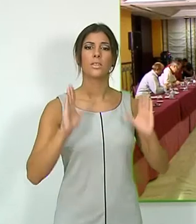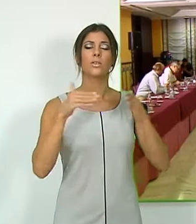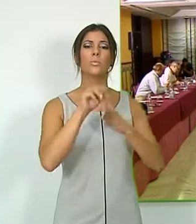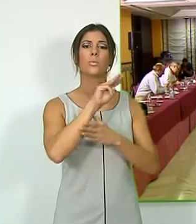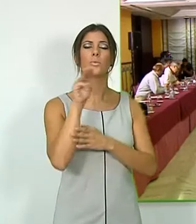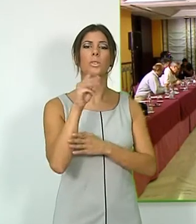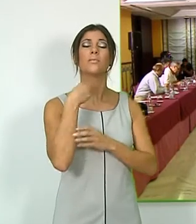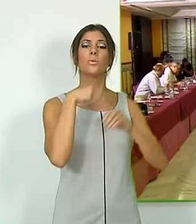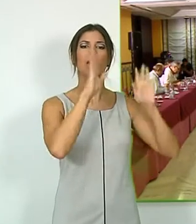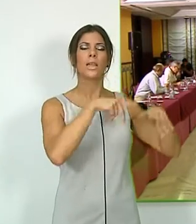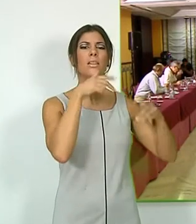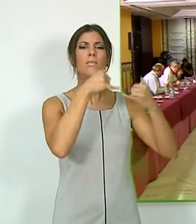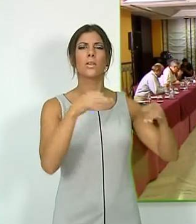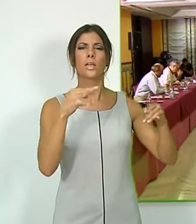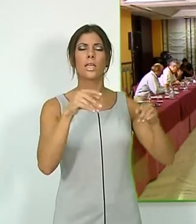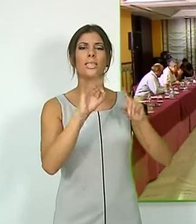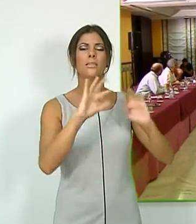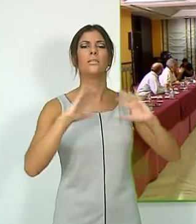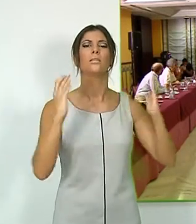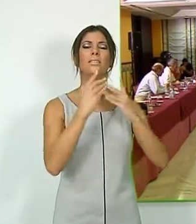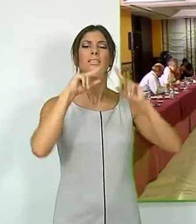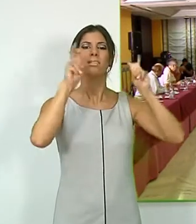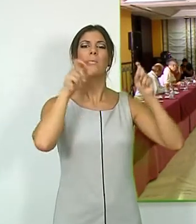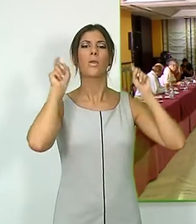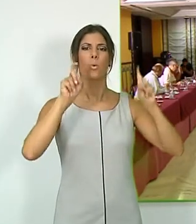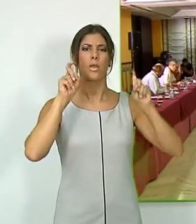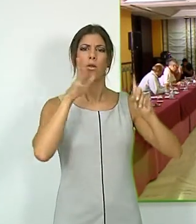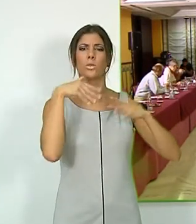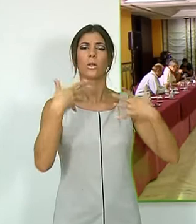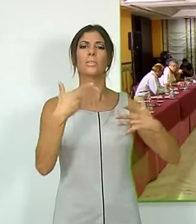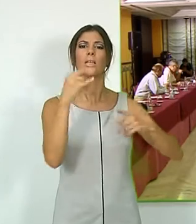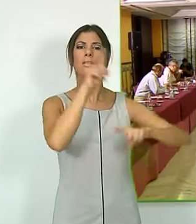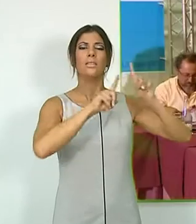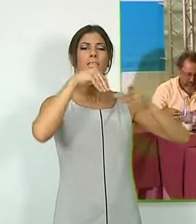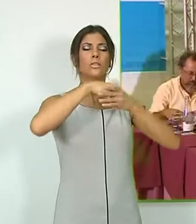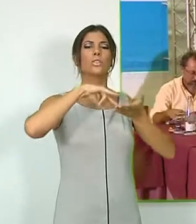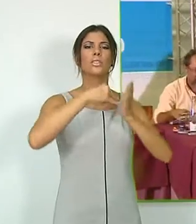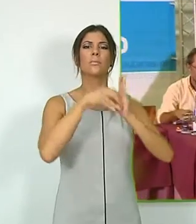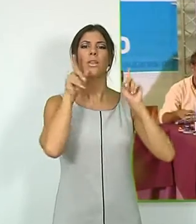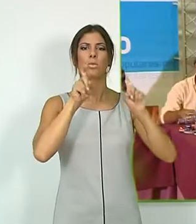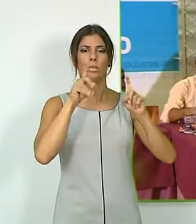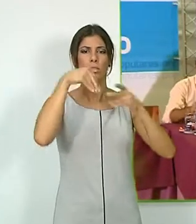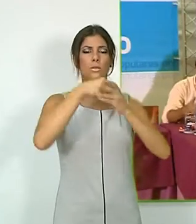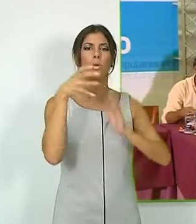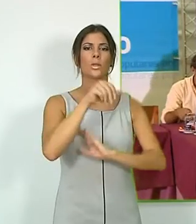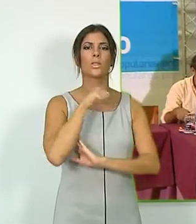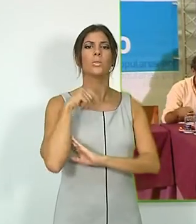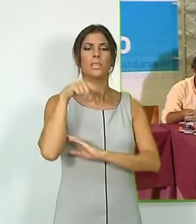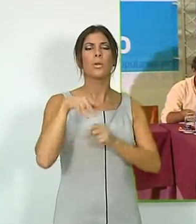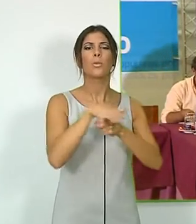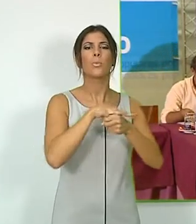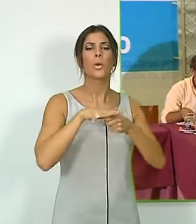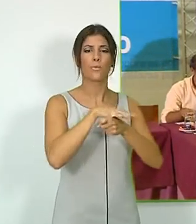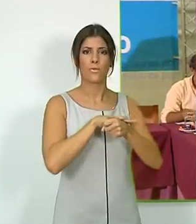El Partido Popular Gaditano ha celebrado un foro de educación para debatir los actuales problemas del sistema educativo en nuestra comunidad autónoma y